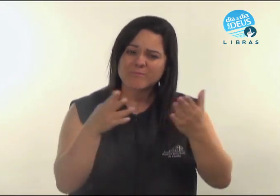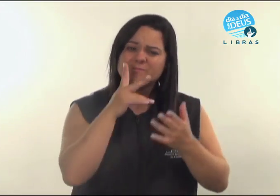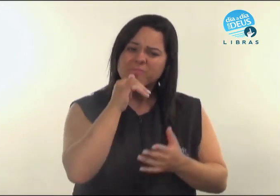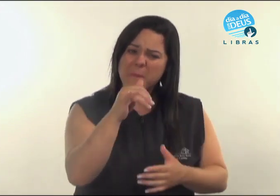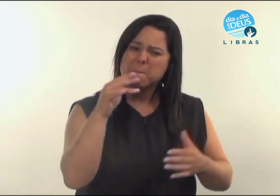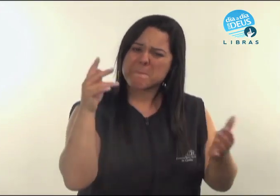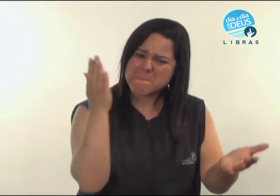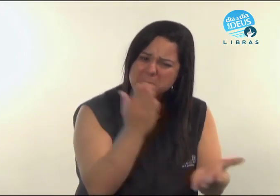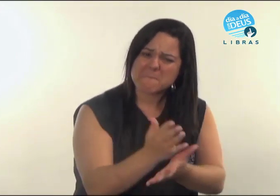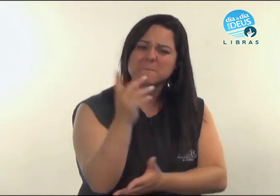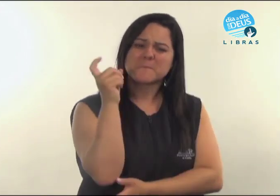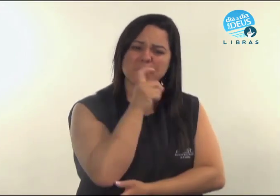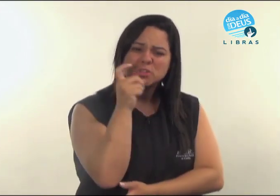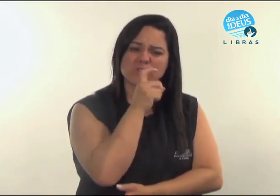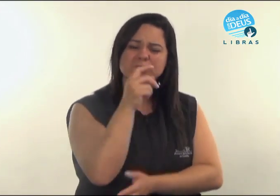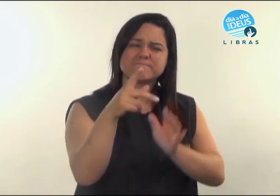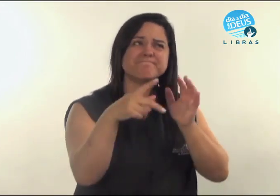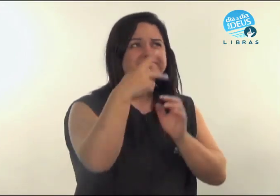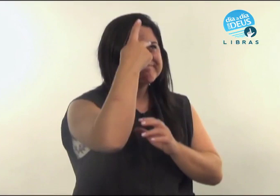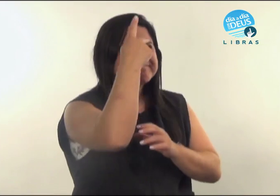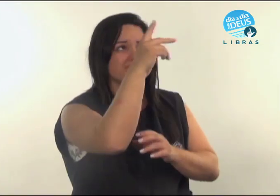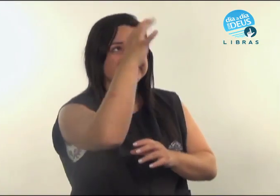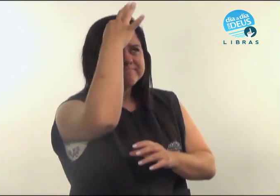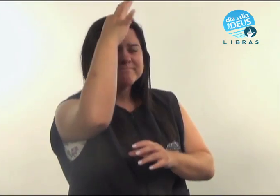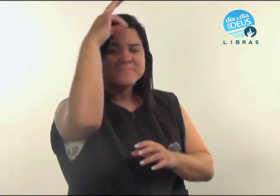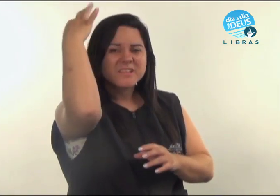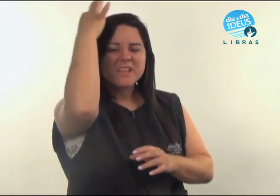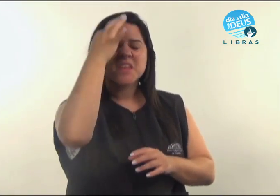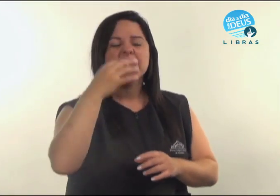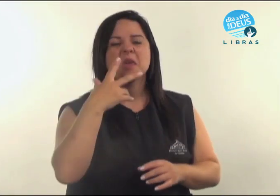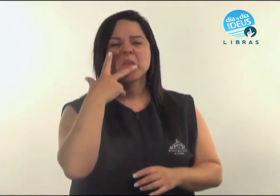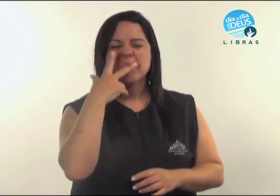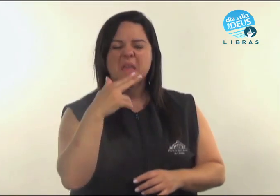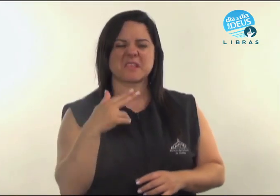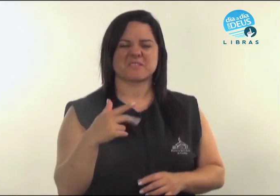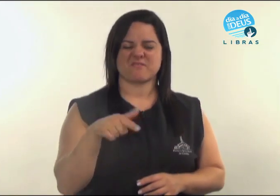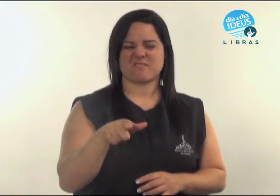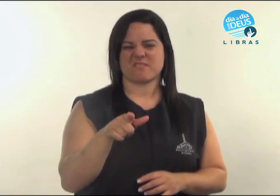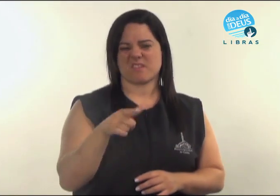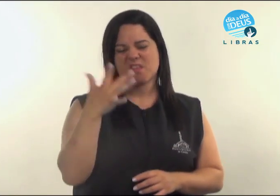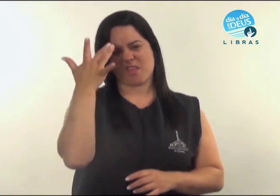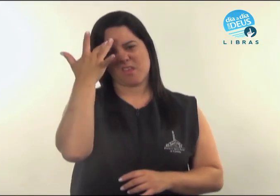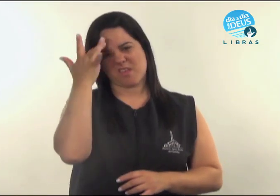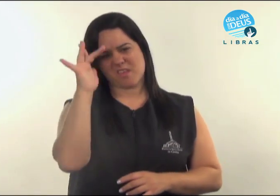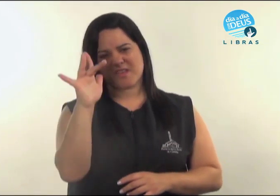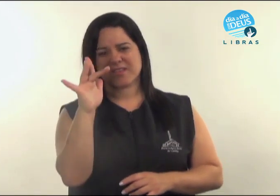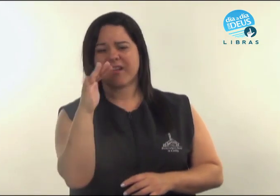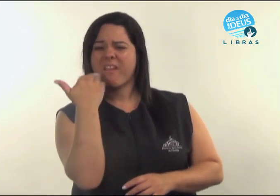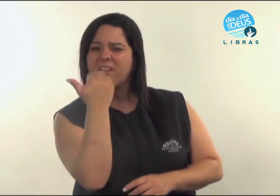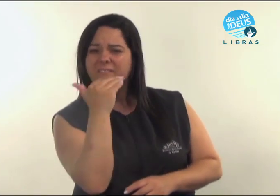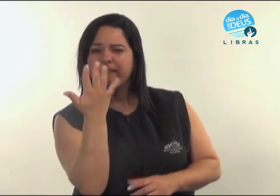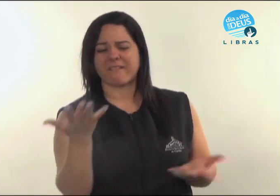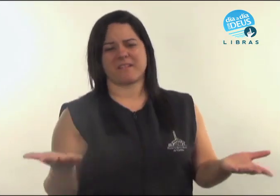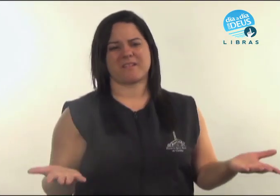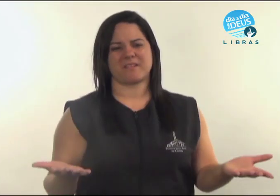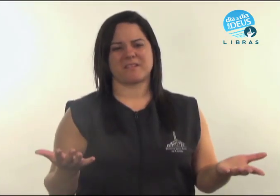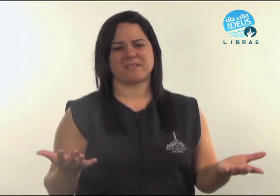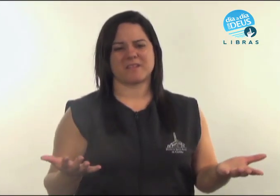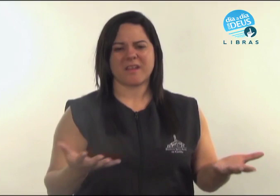Eu vim aqui dizer para você: pare de mentir ao Espírito Santo, de fazer de conta